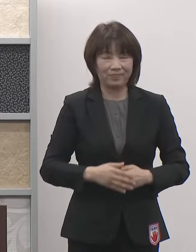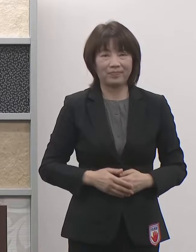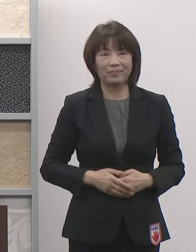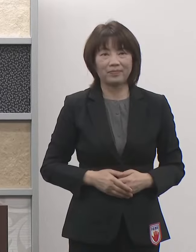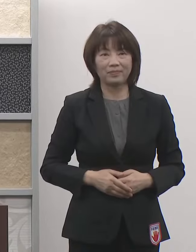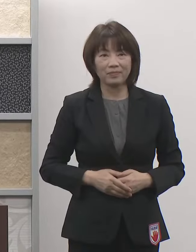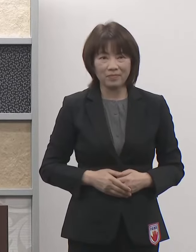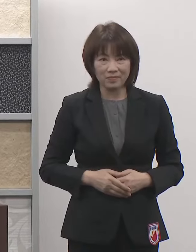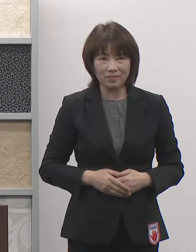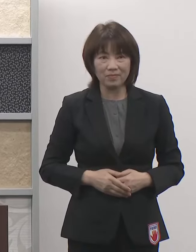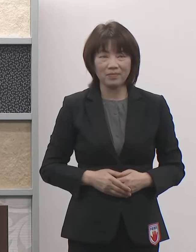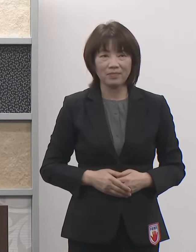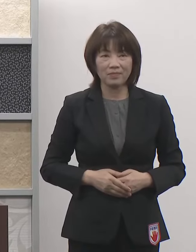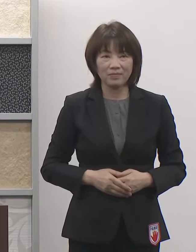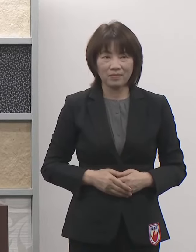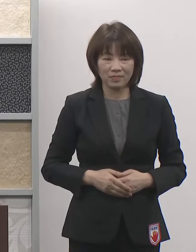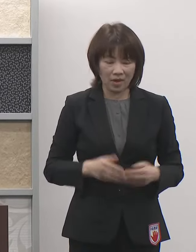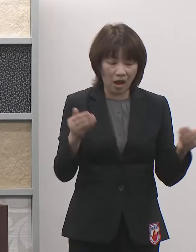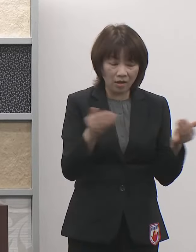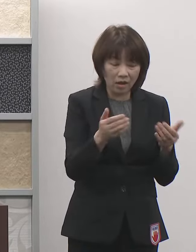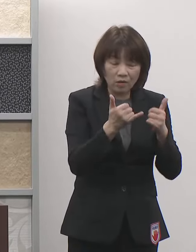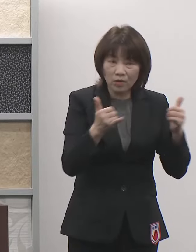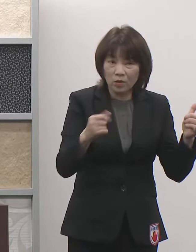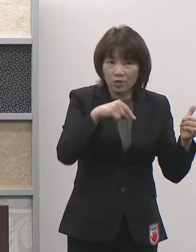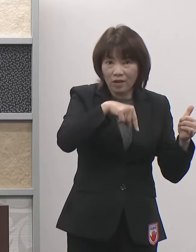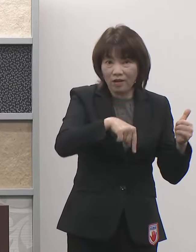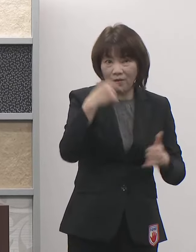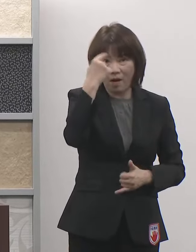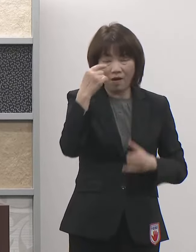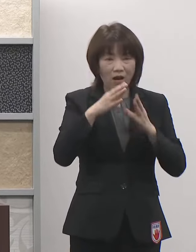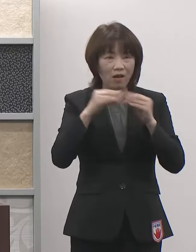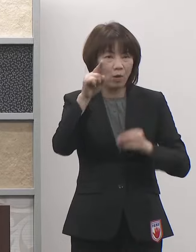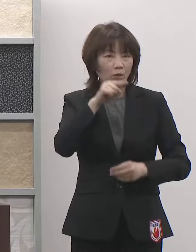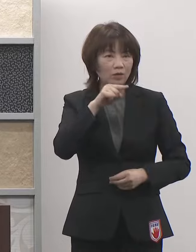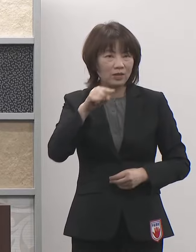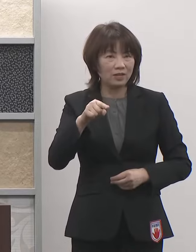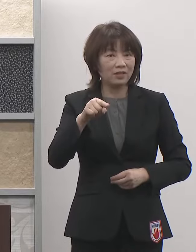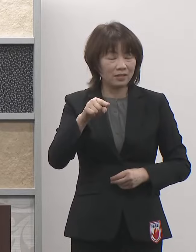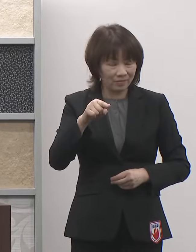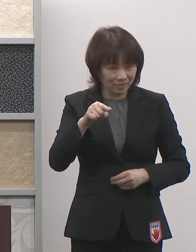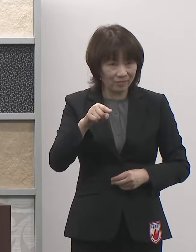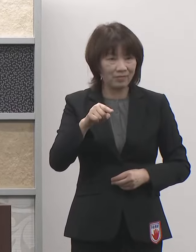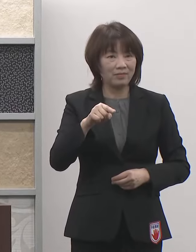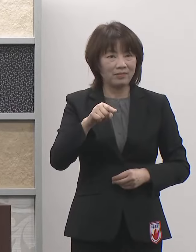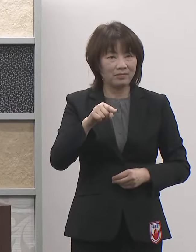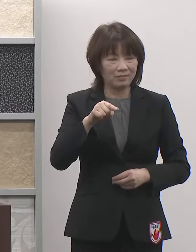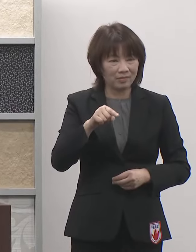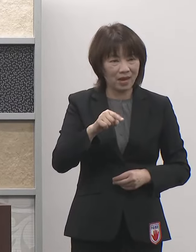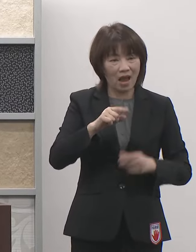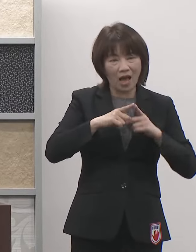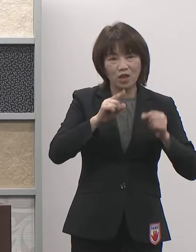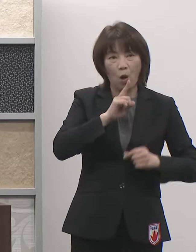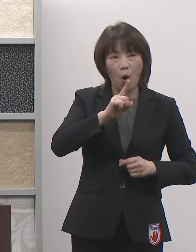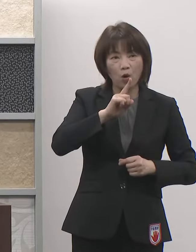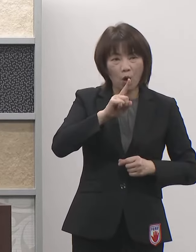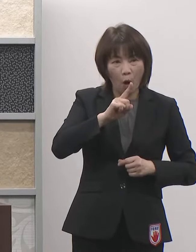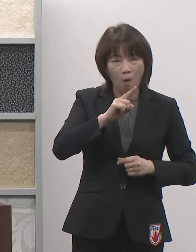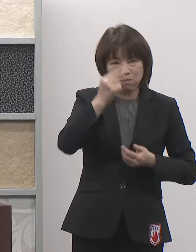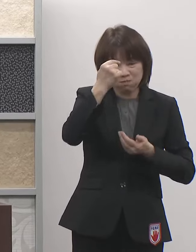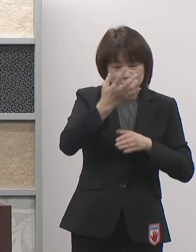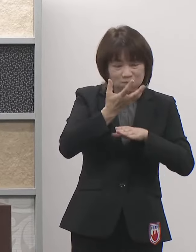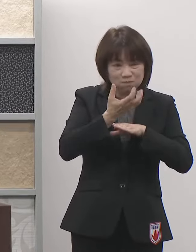また外国、働く人という意味ではその外国人材に関しましても、日本語、習得支援の充実を図